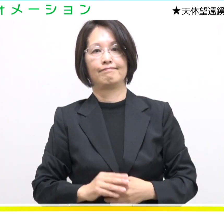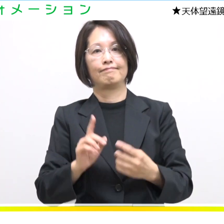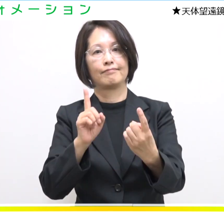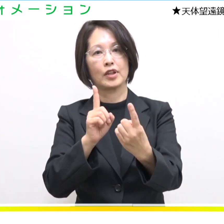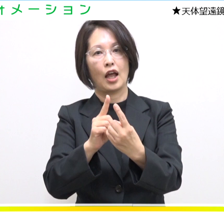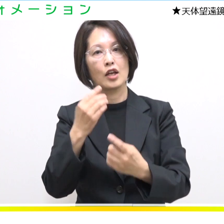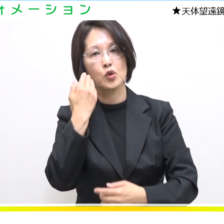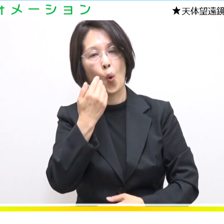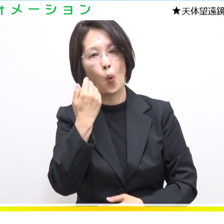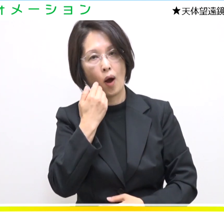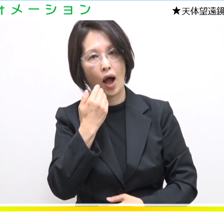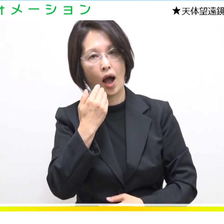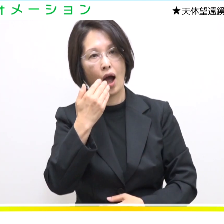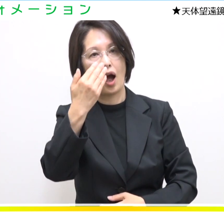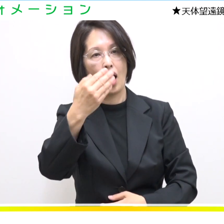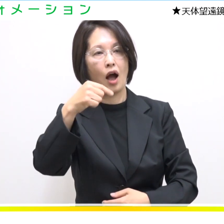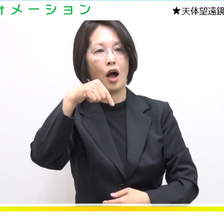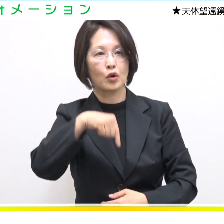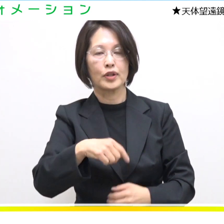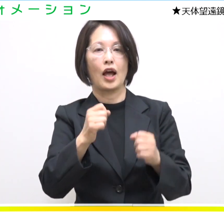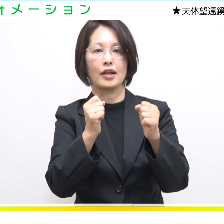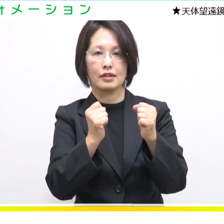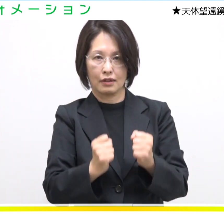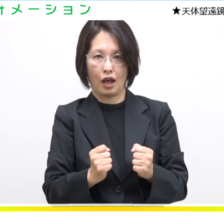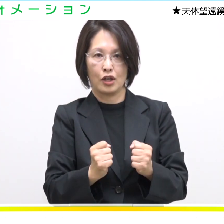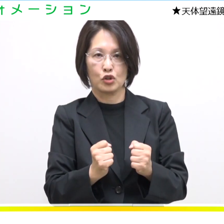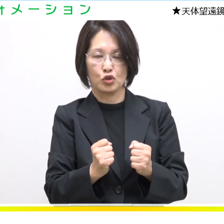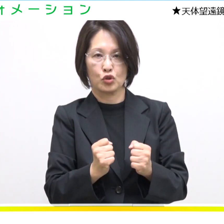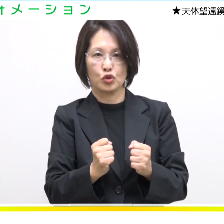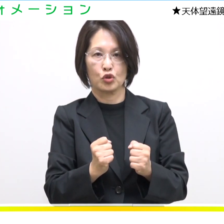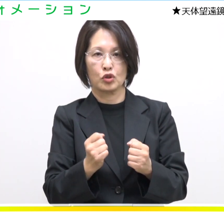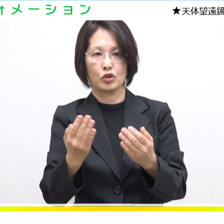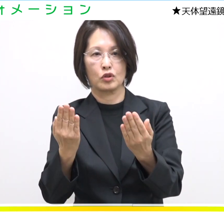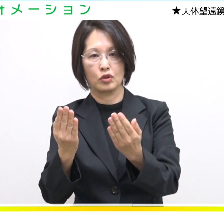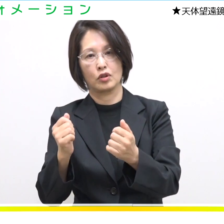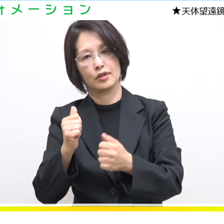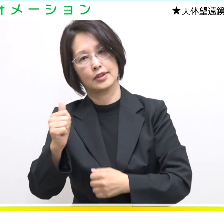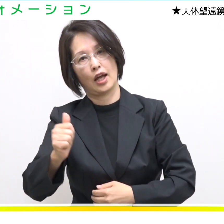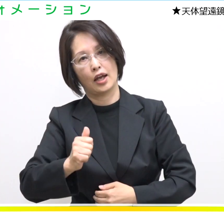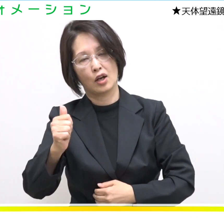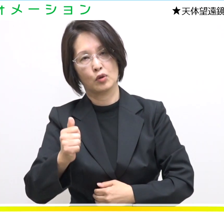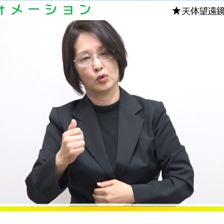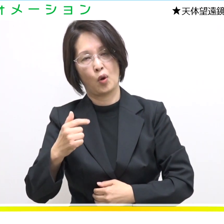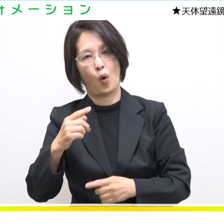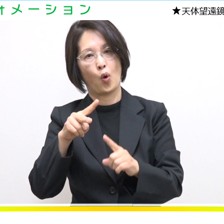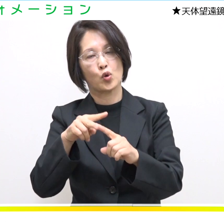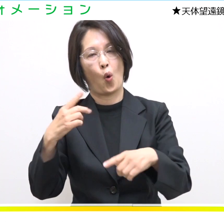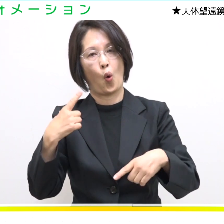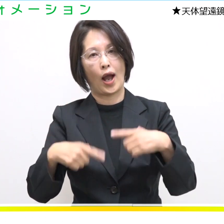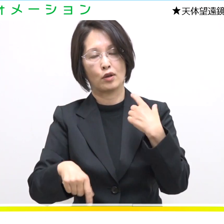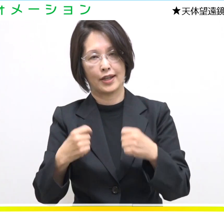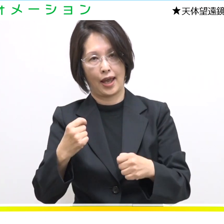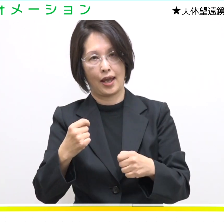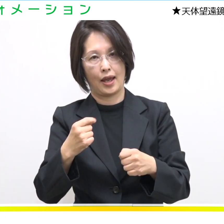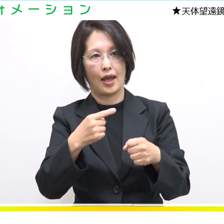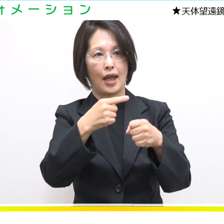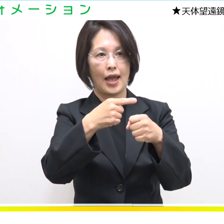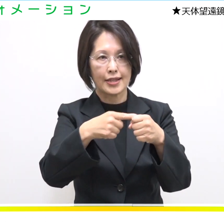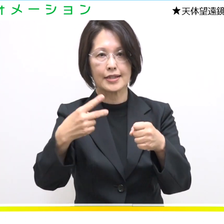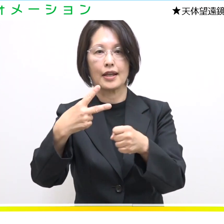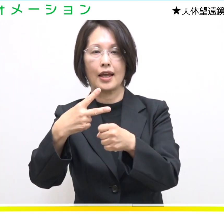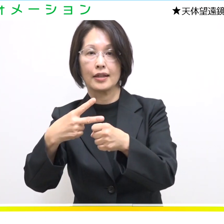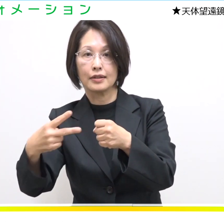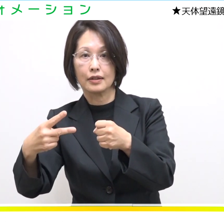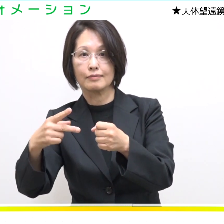です対象は区内在住在学の小学生で